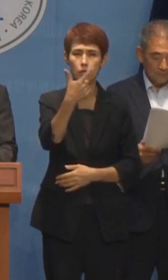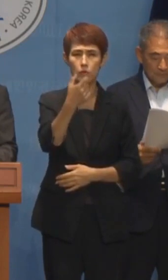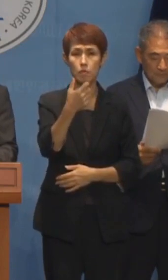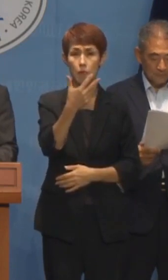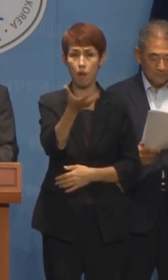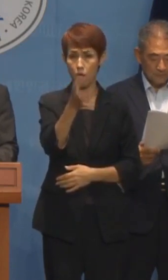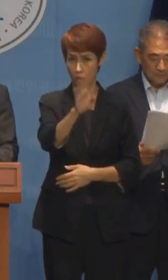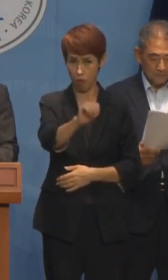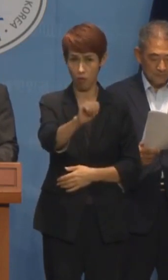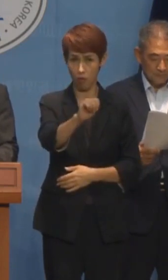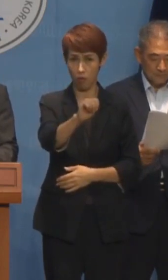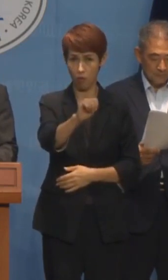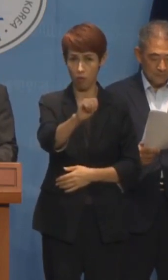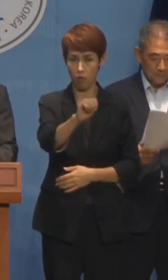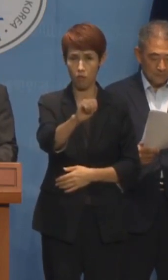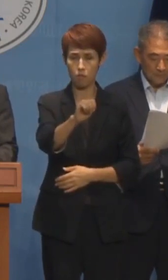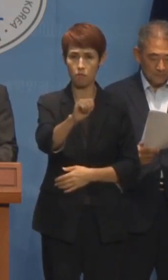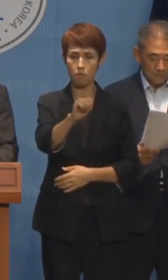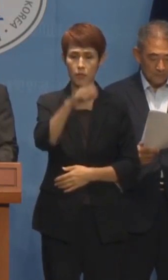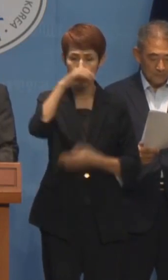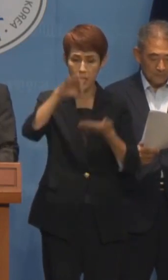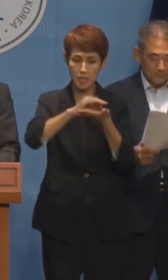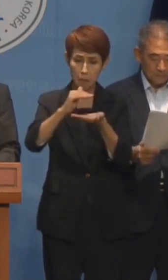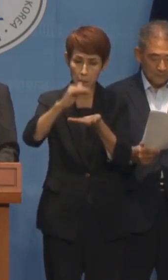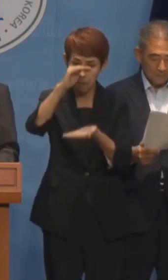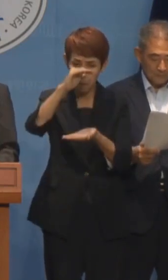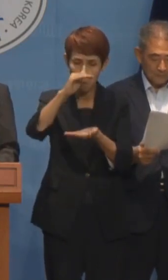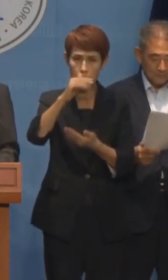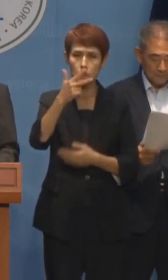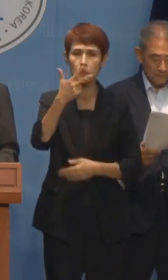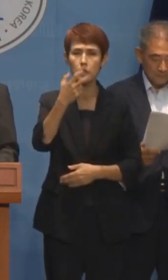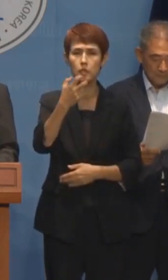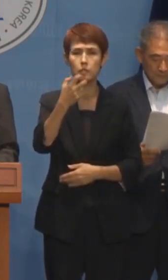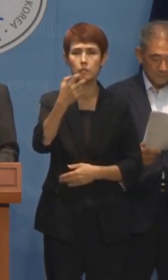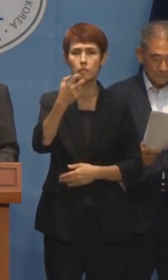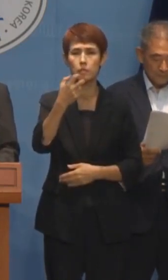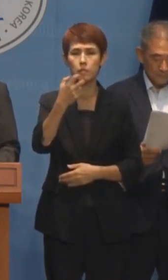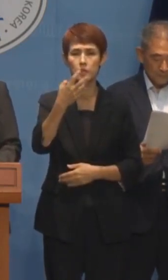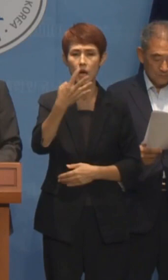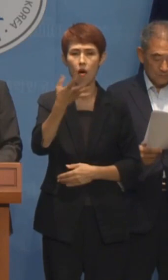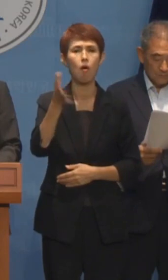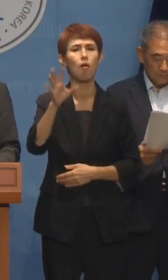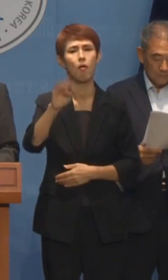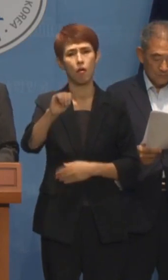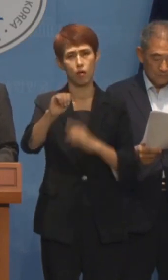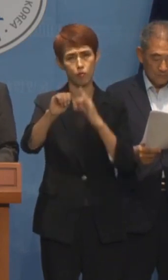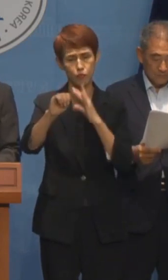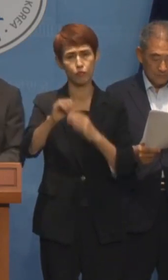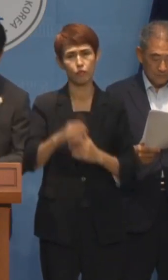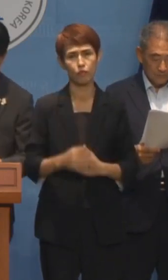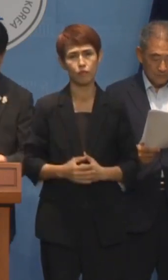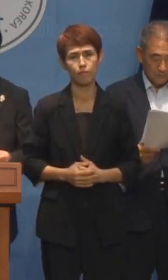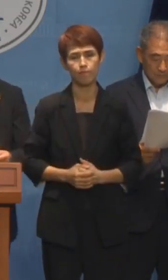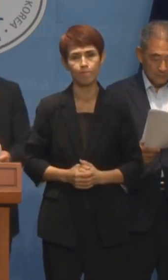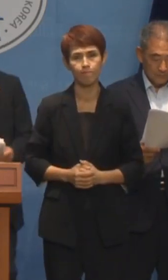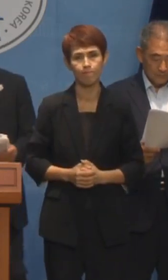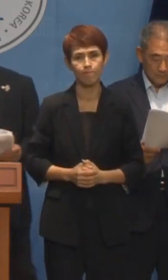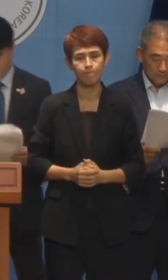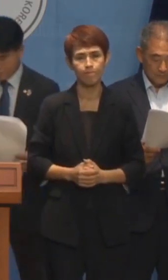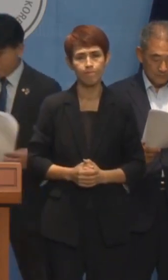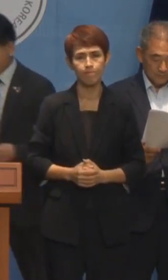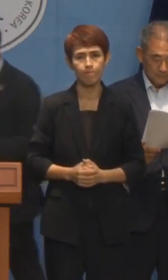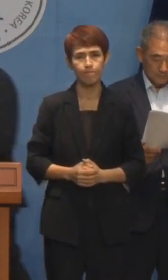468억 원인데 증액 예산은 73억 원에 불과하다.